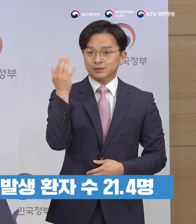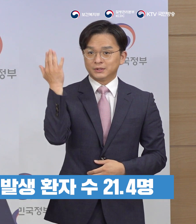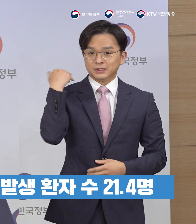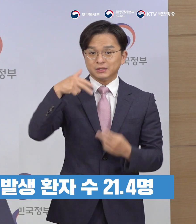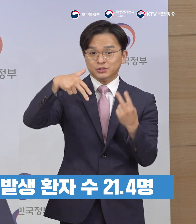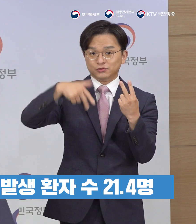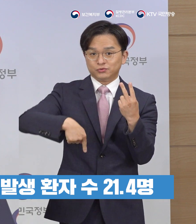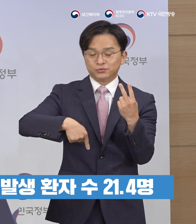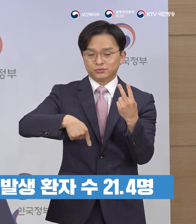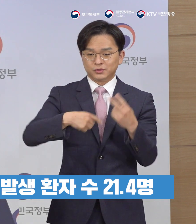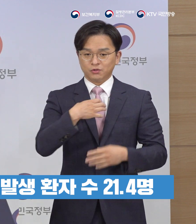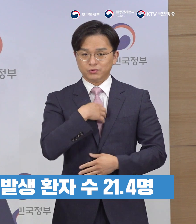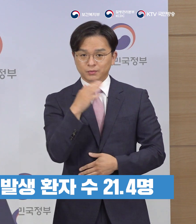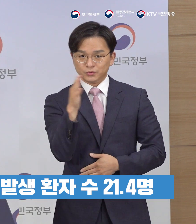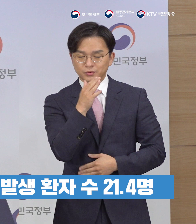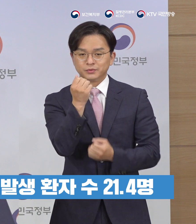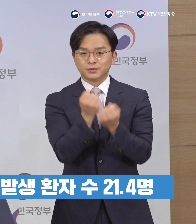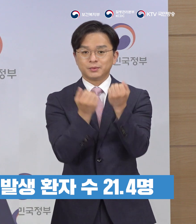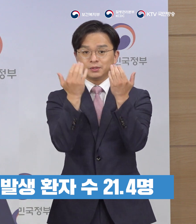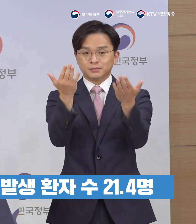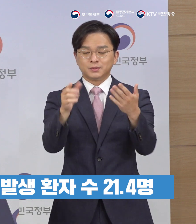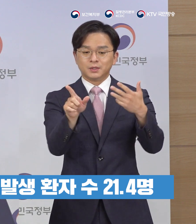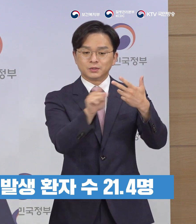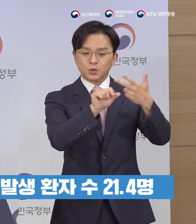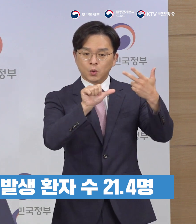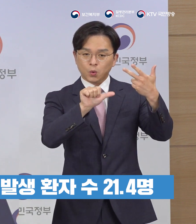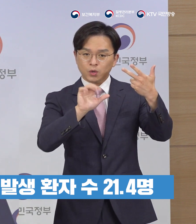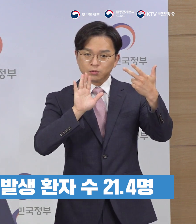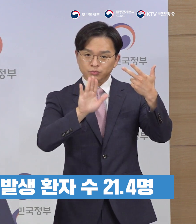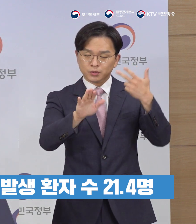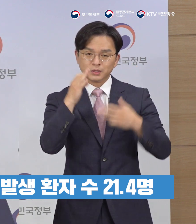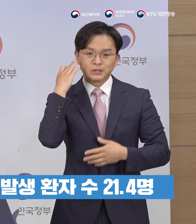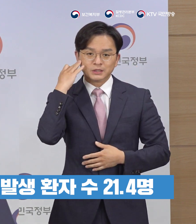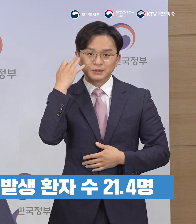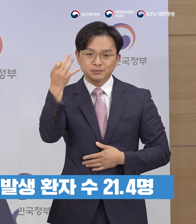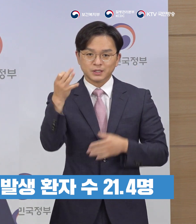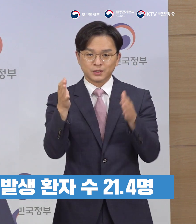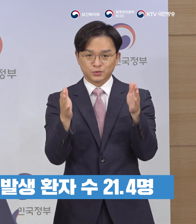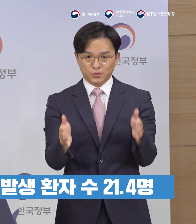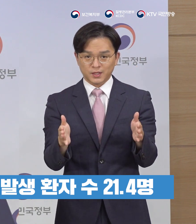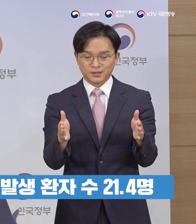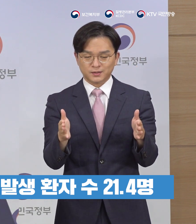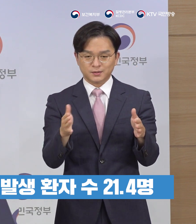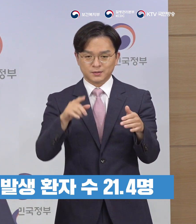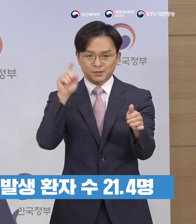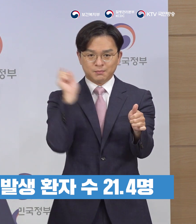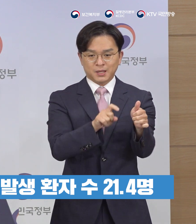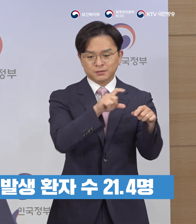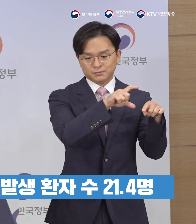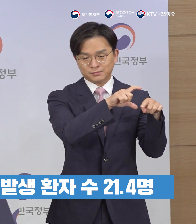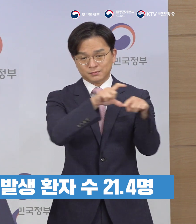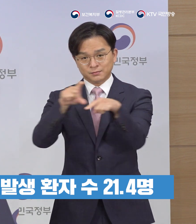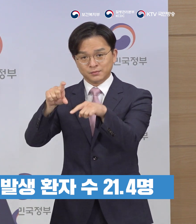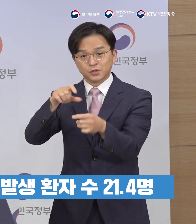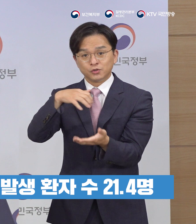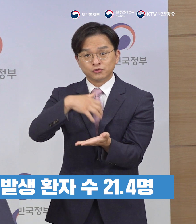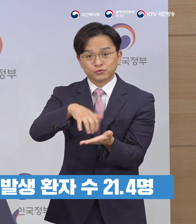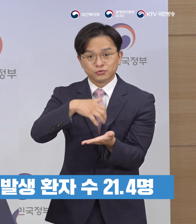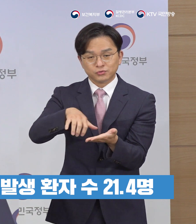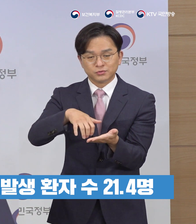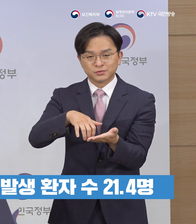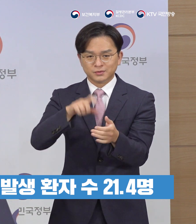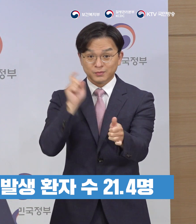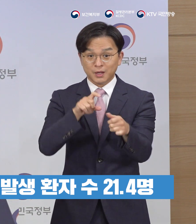먼저 지난 2주간의 위험도 평가에 대해 설명드리겠습니다. 7월 5일부터 18일까지 2주간의